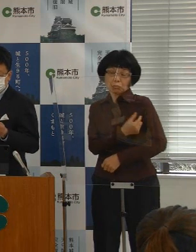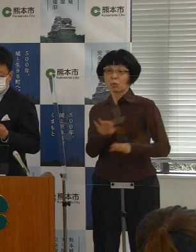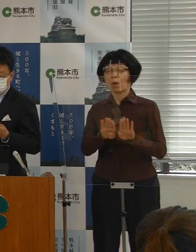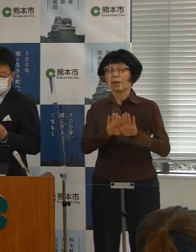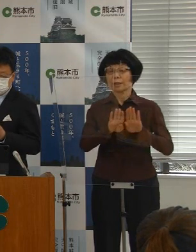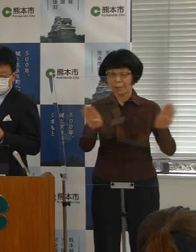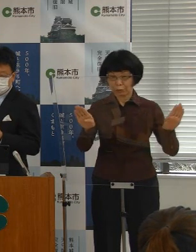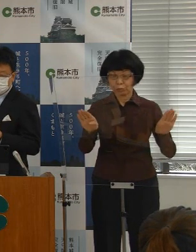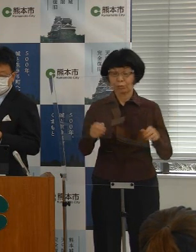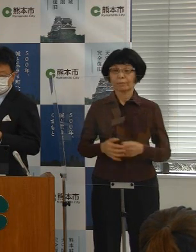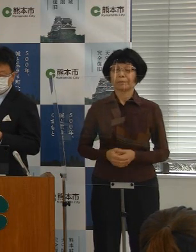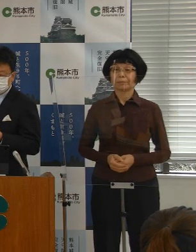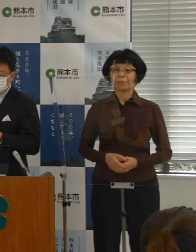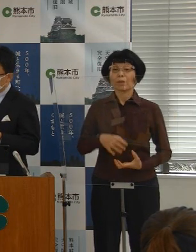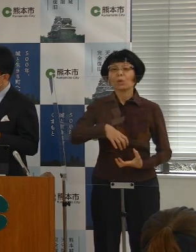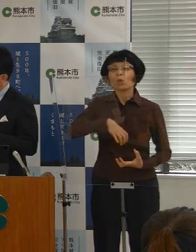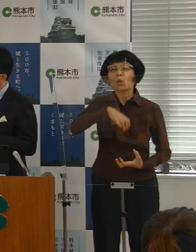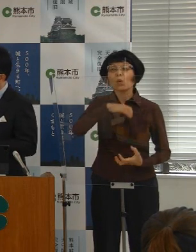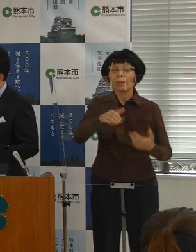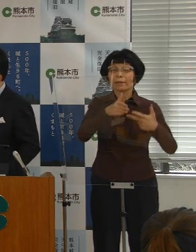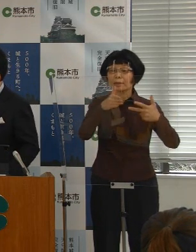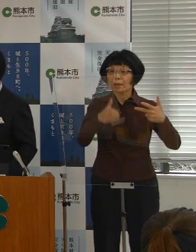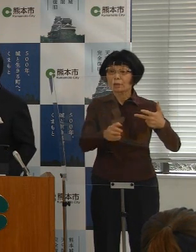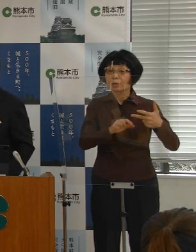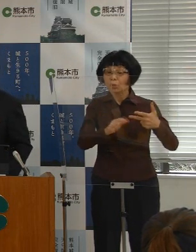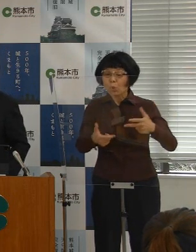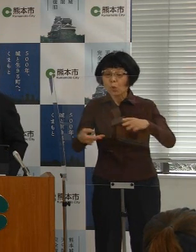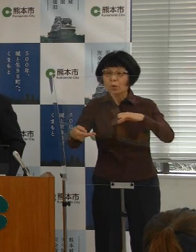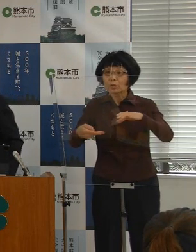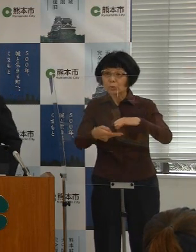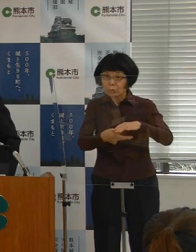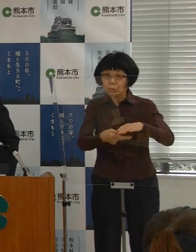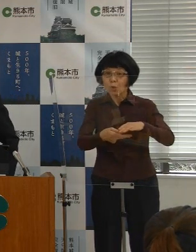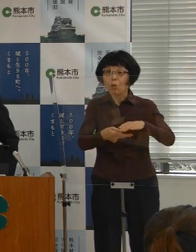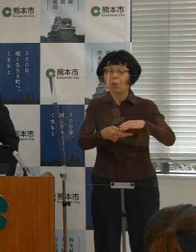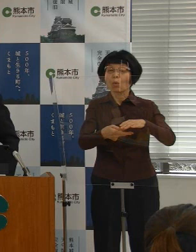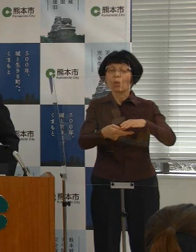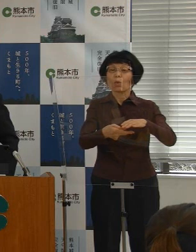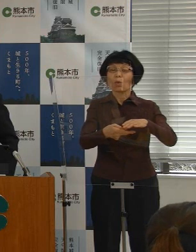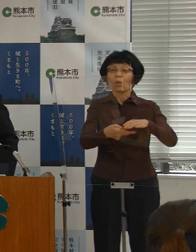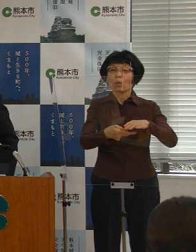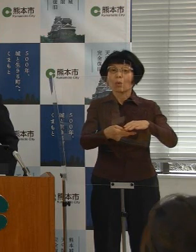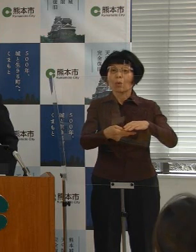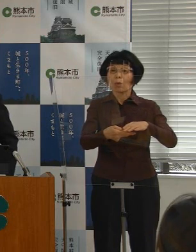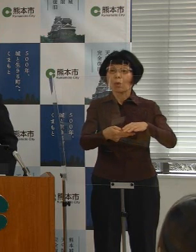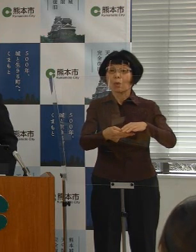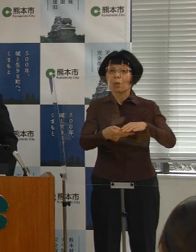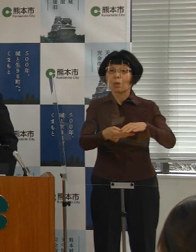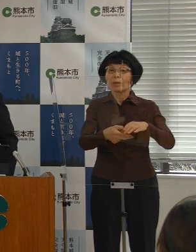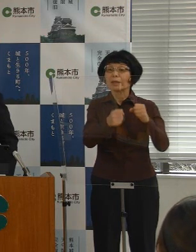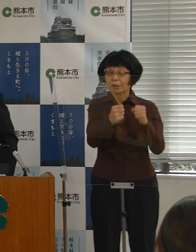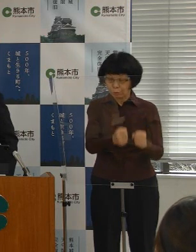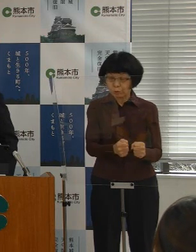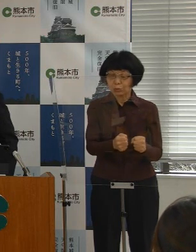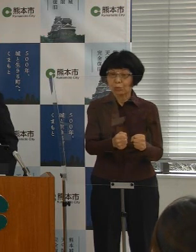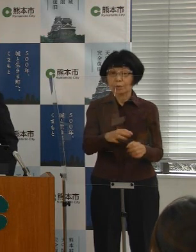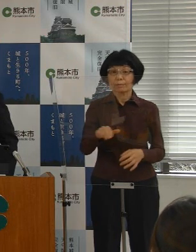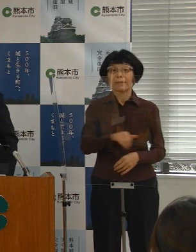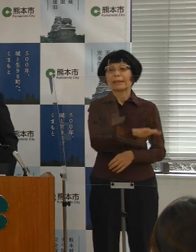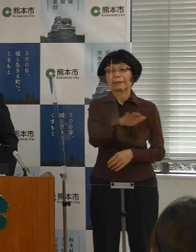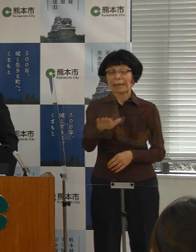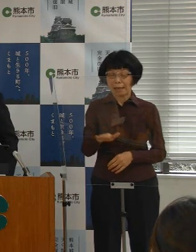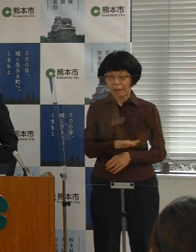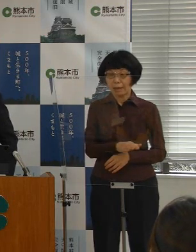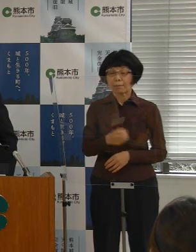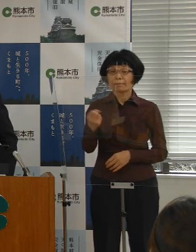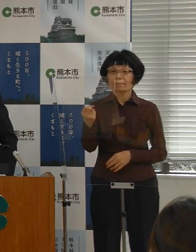それから高齢者施設等に入所されている方ですね、については、あるい